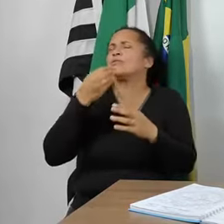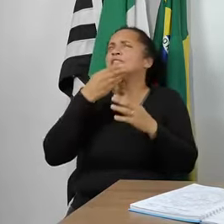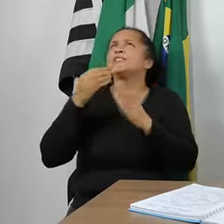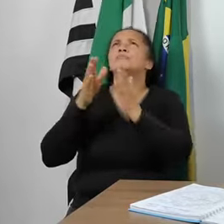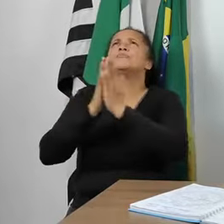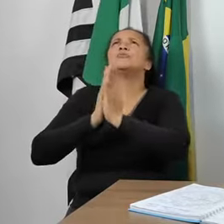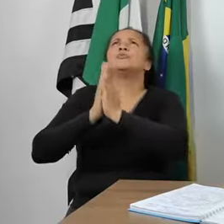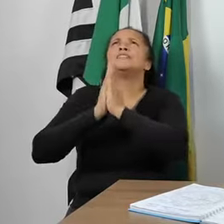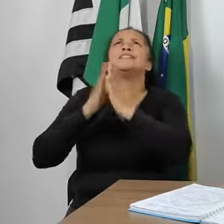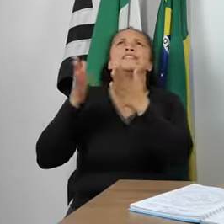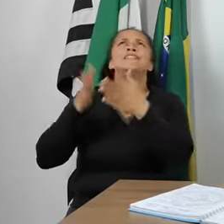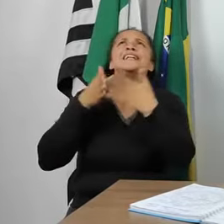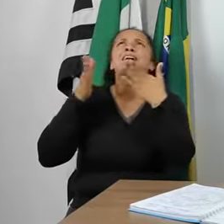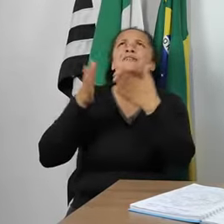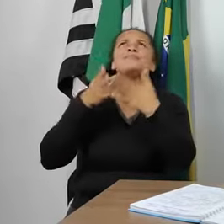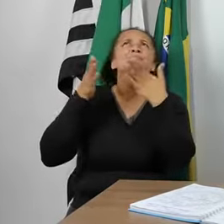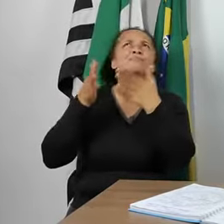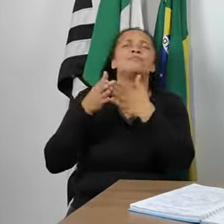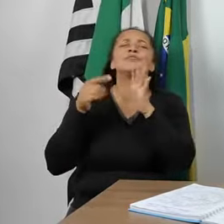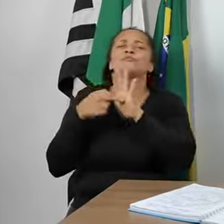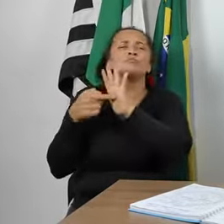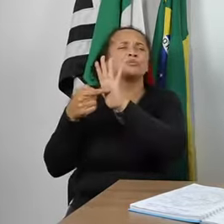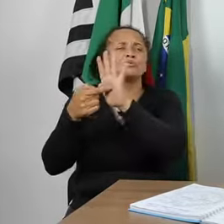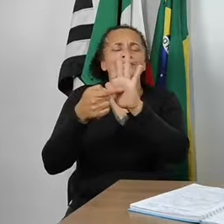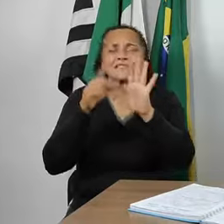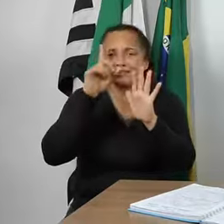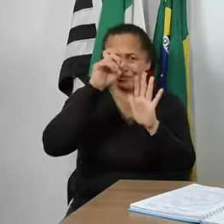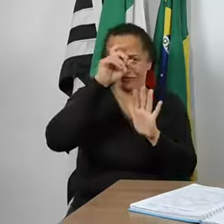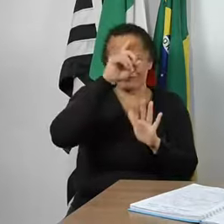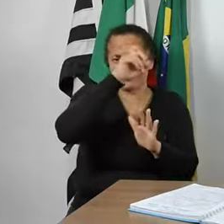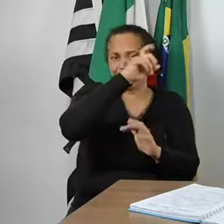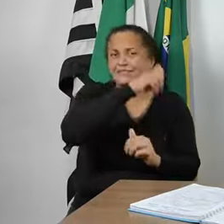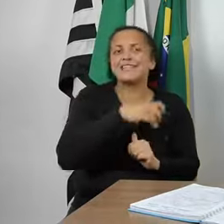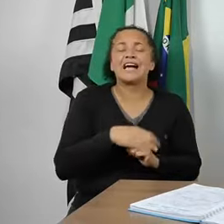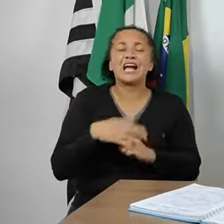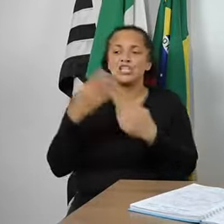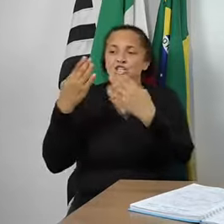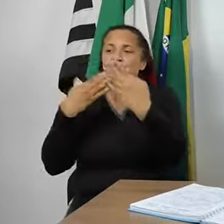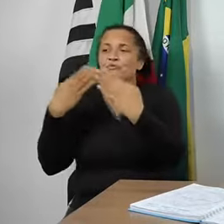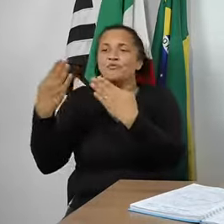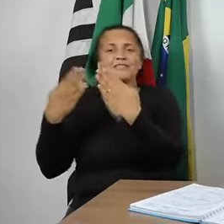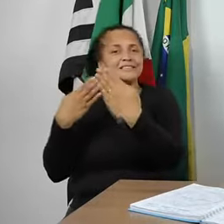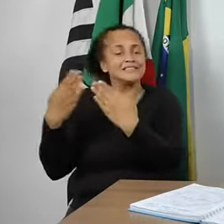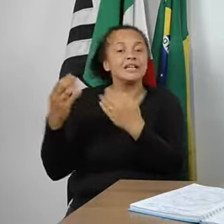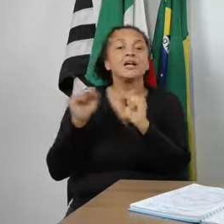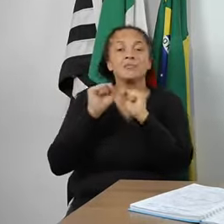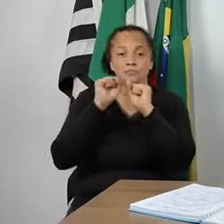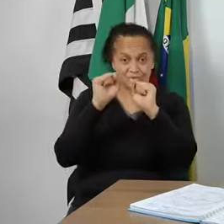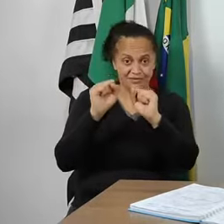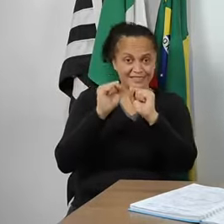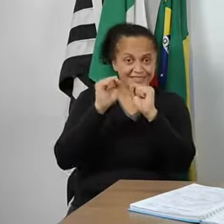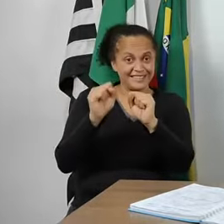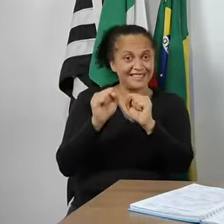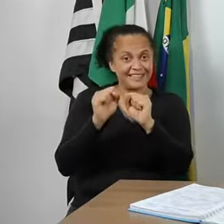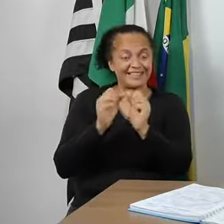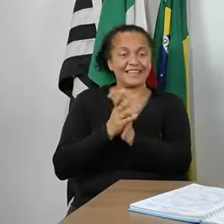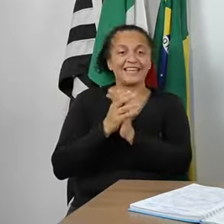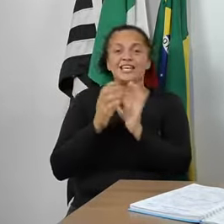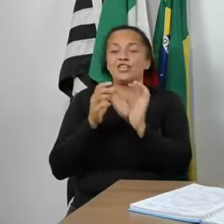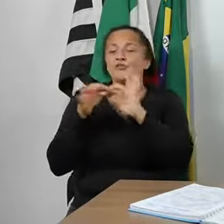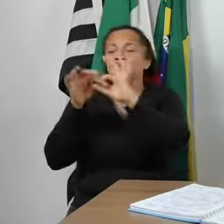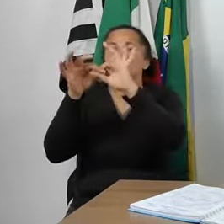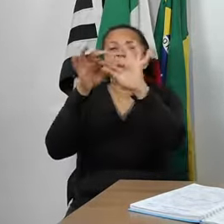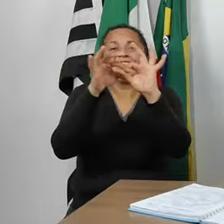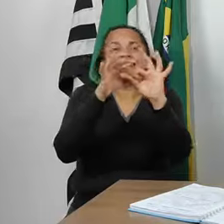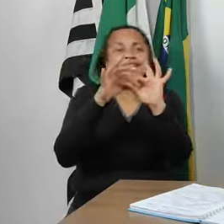clamando, compartilhando as suas lutas, as suas dificuldades e poder, nesse momento, se